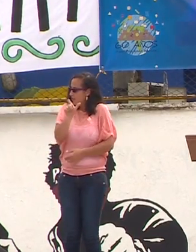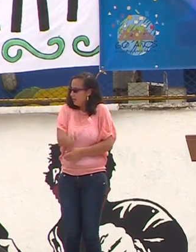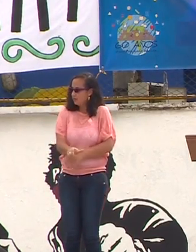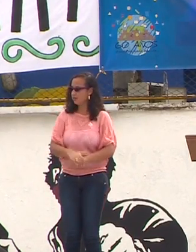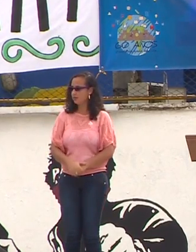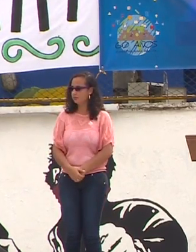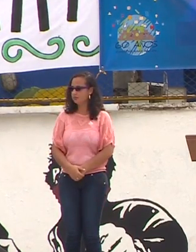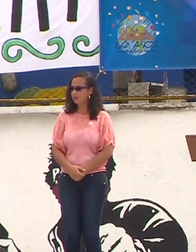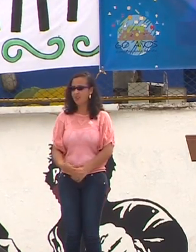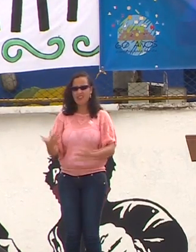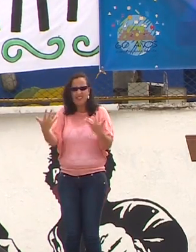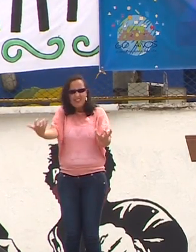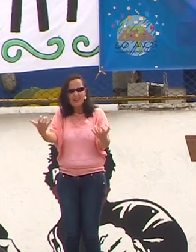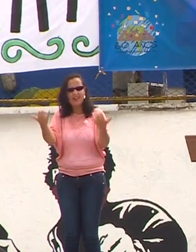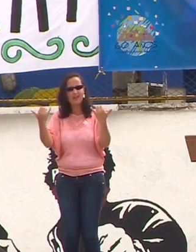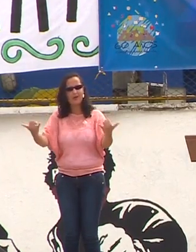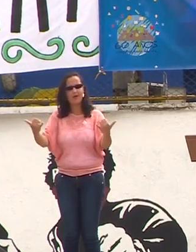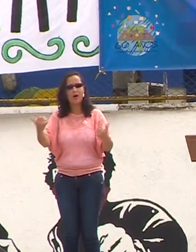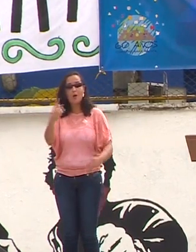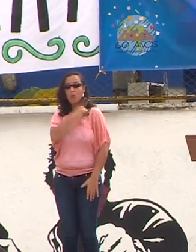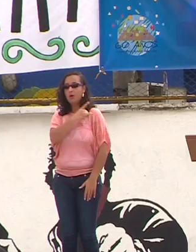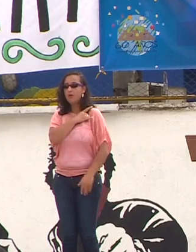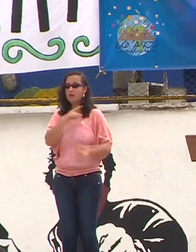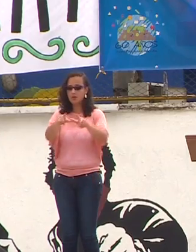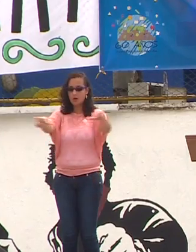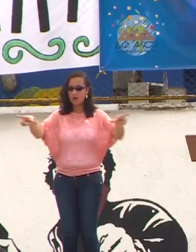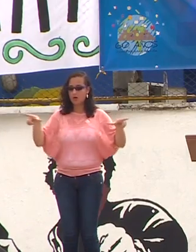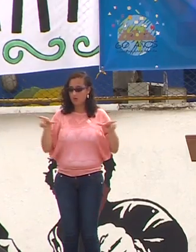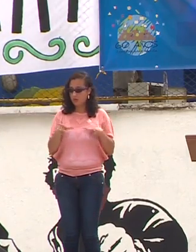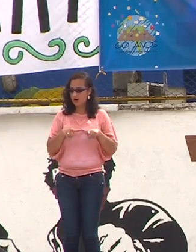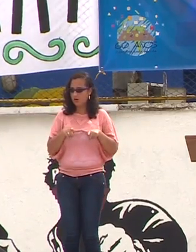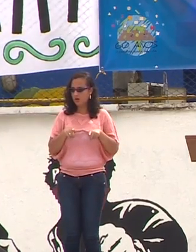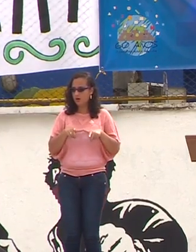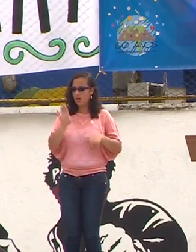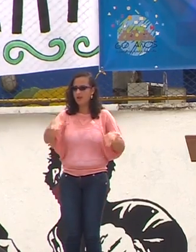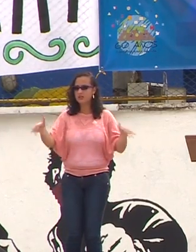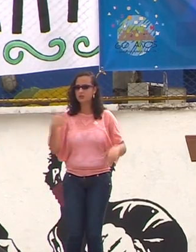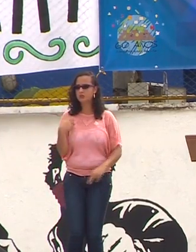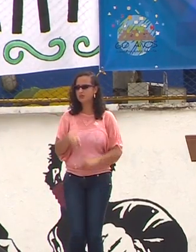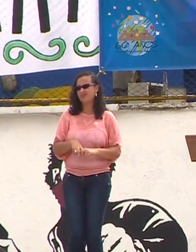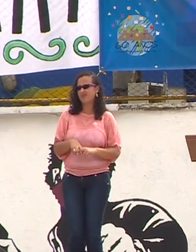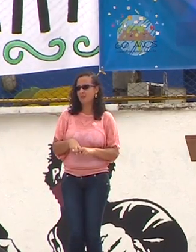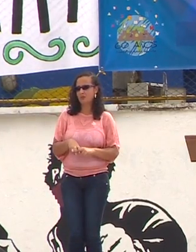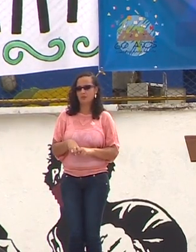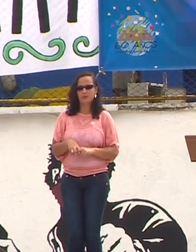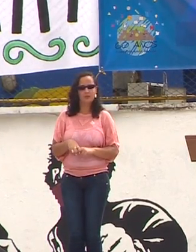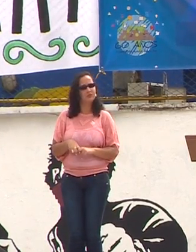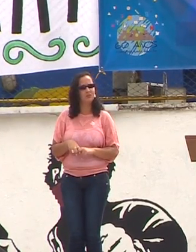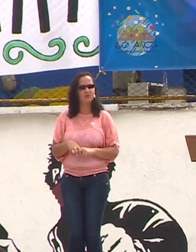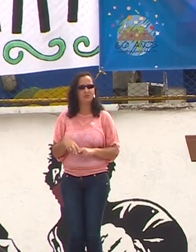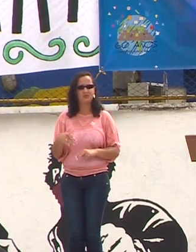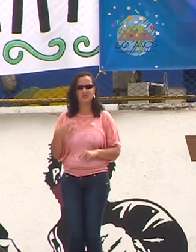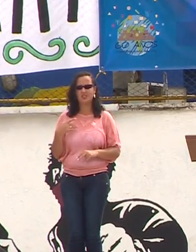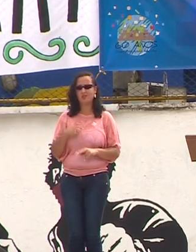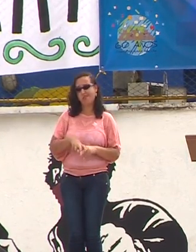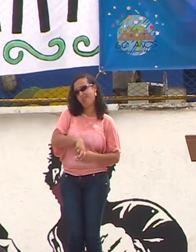Afirmar una universidad donde uno no se sienta descolocado,